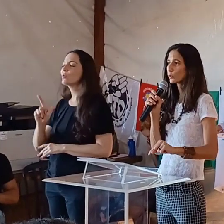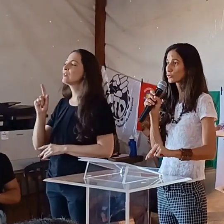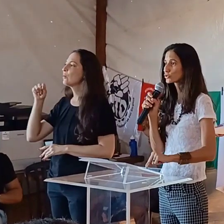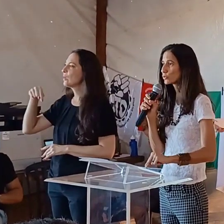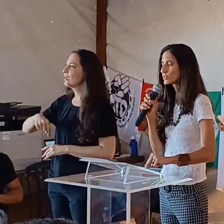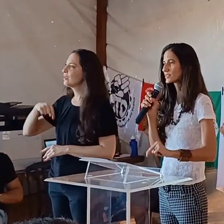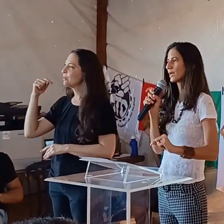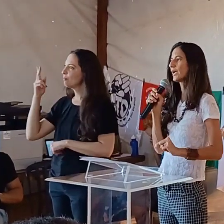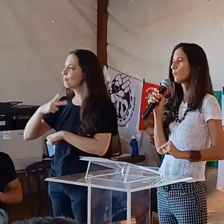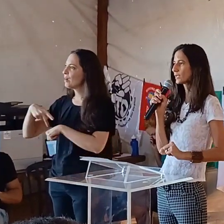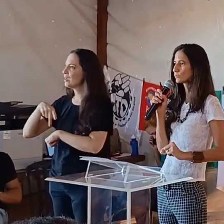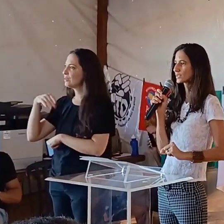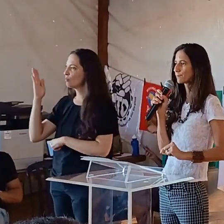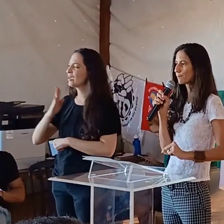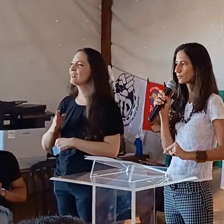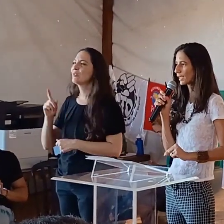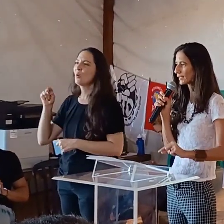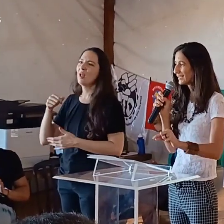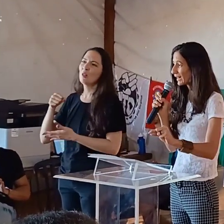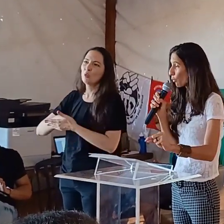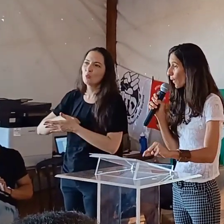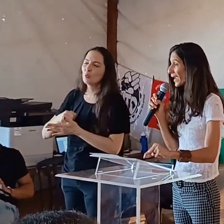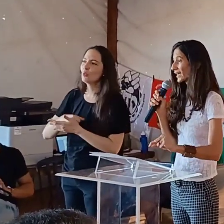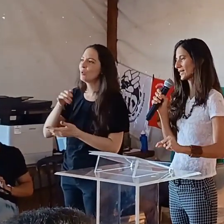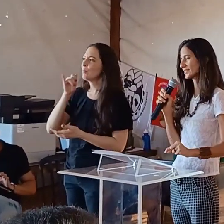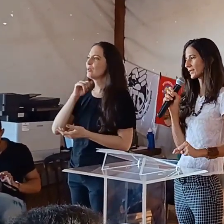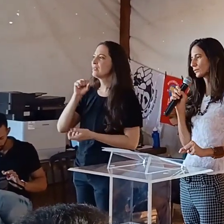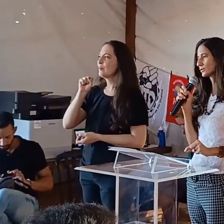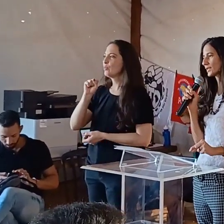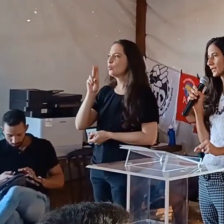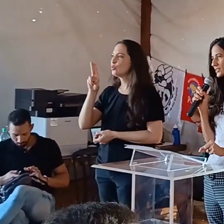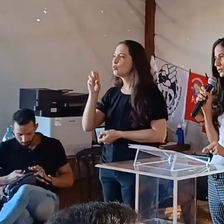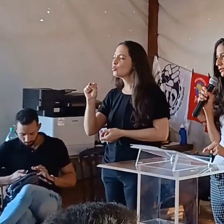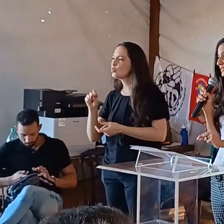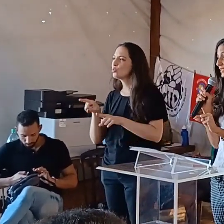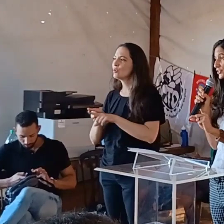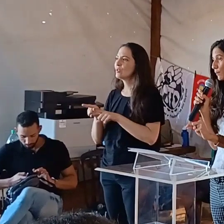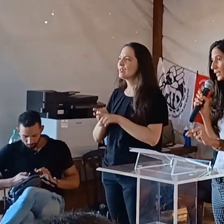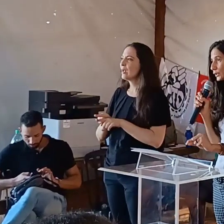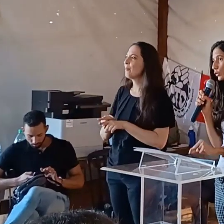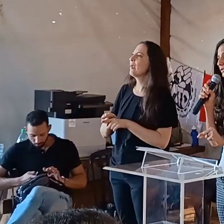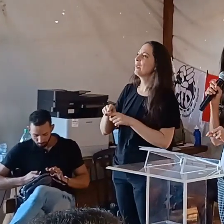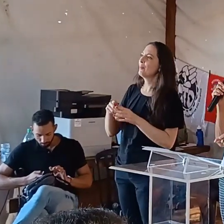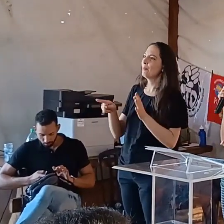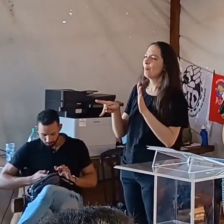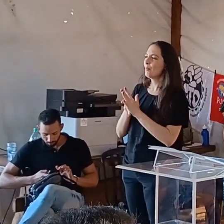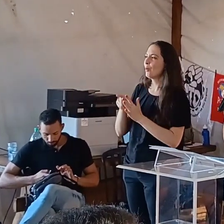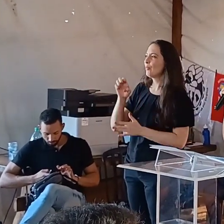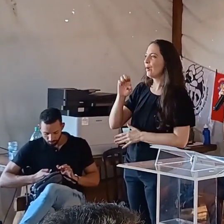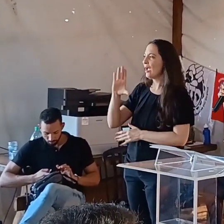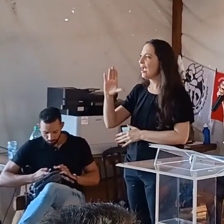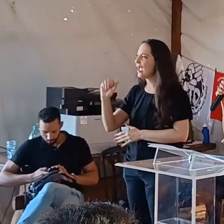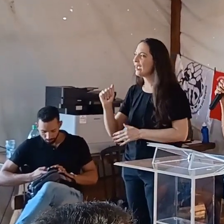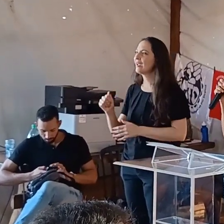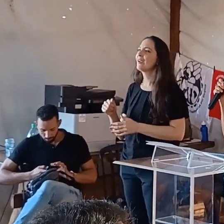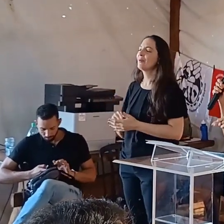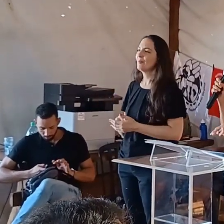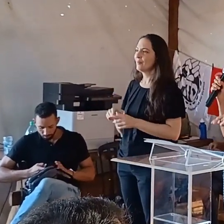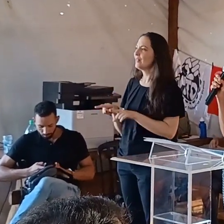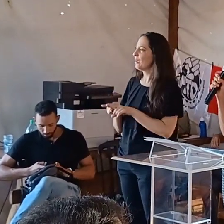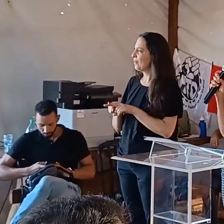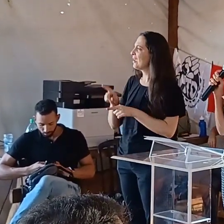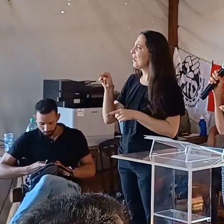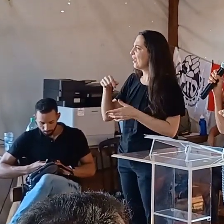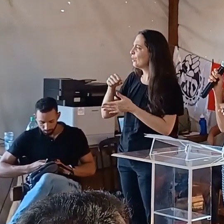luta. O SUS é uma luta popular. O ECA, Estatuto da Criança e do Adolescente, é uma luta dos educadores